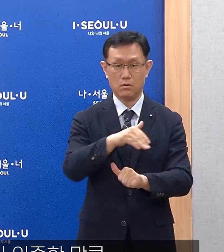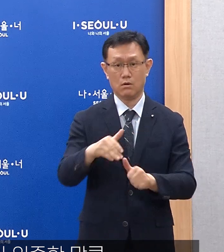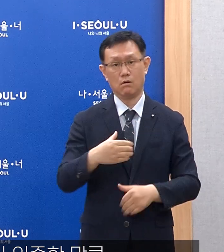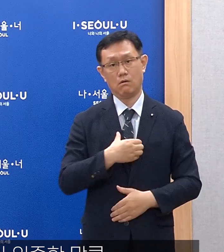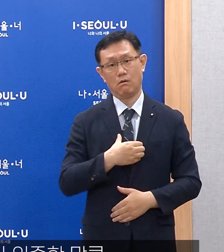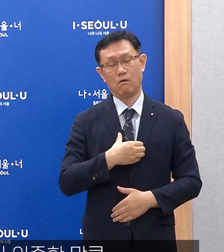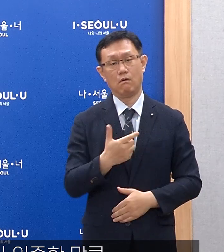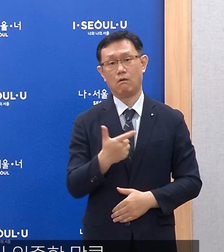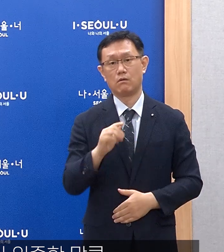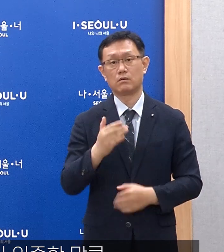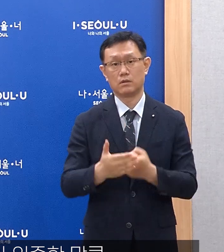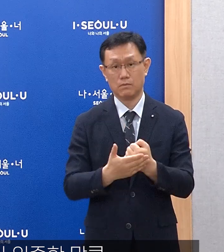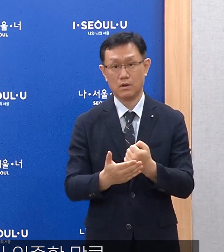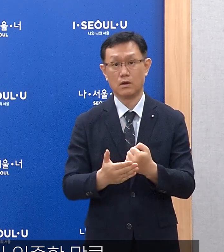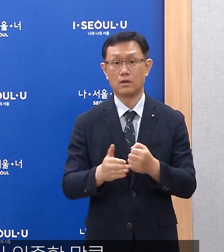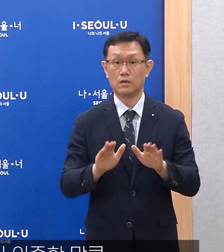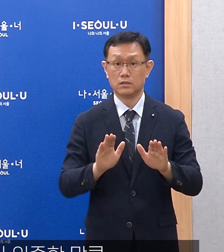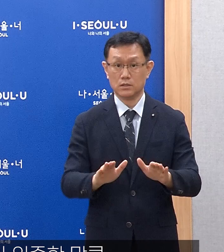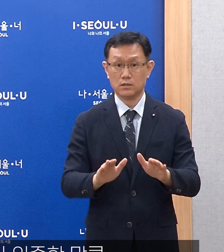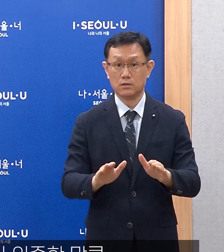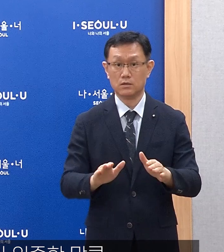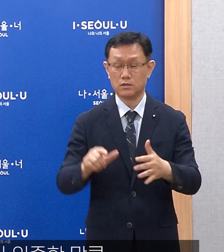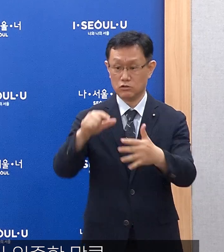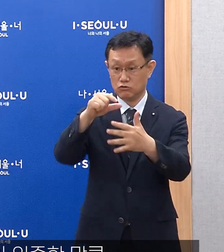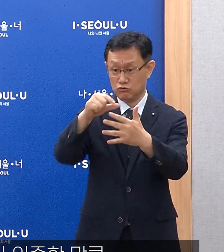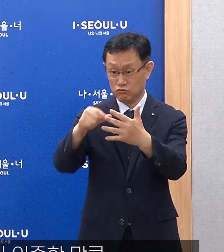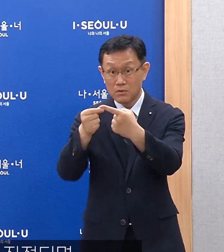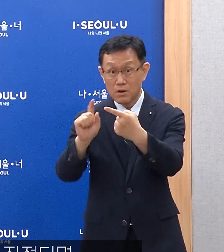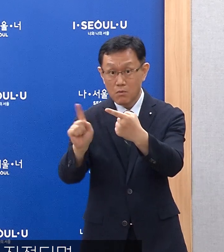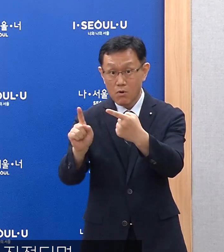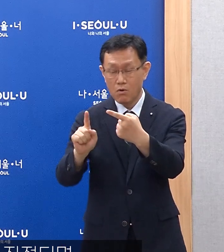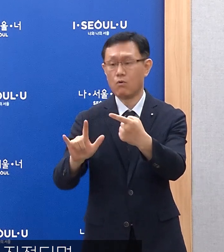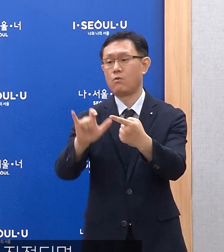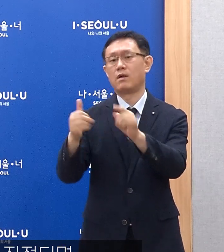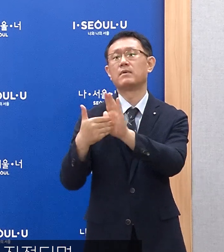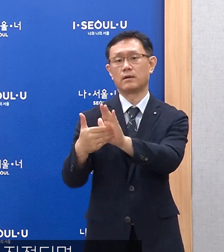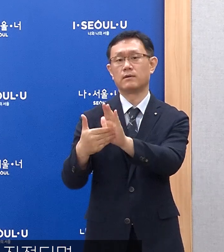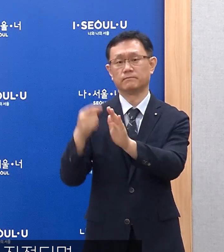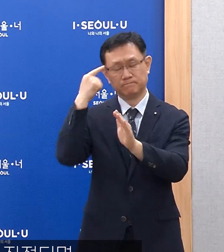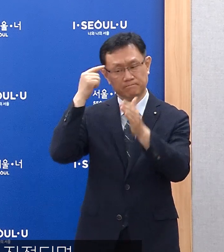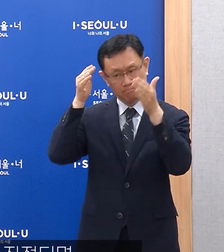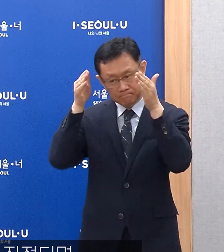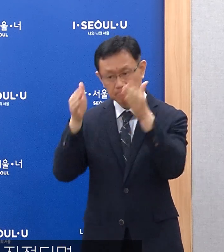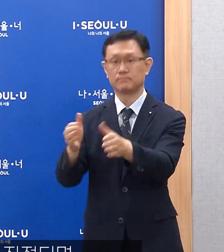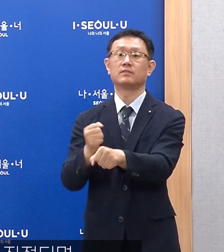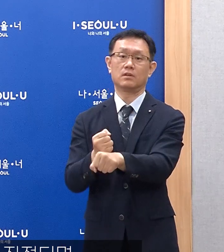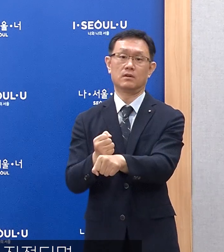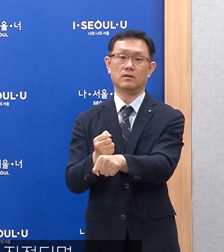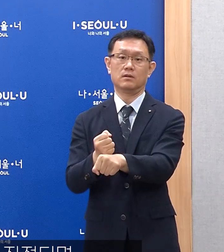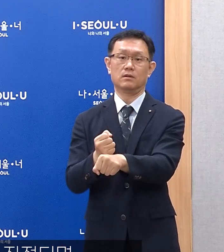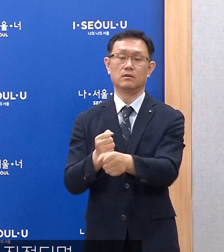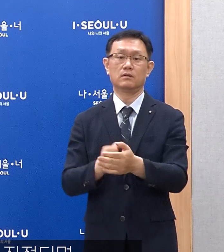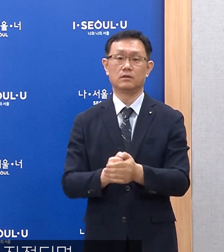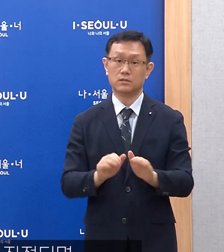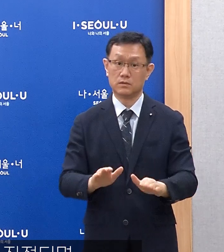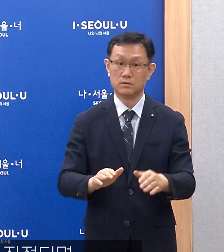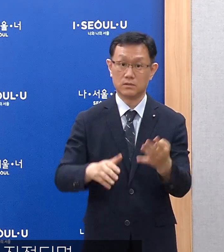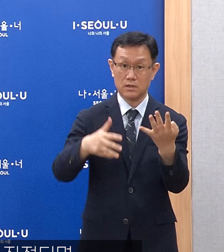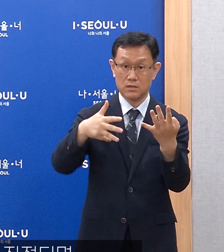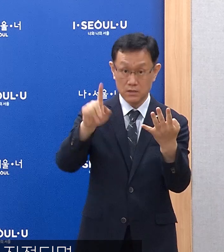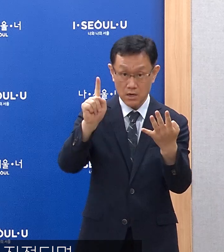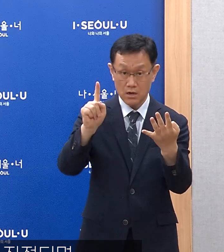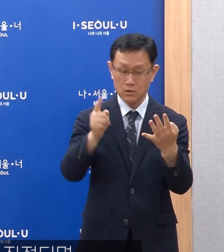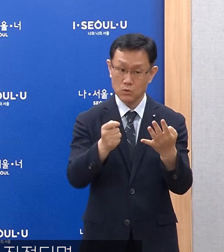코로나19 방역에 최우선 순위를 두고 집중하겠습니다. 이후 4차 유행이 조금 진정되면 시민